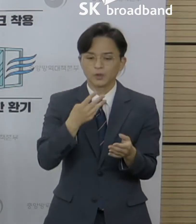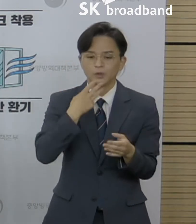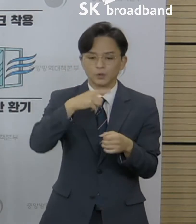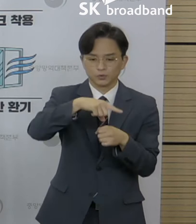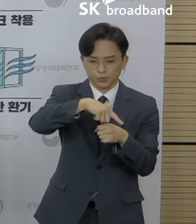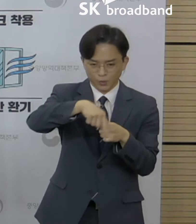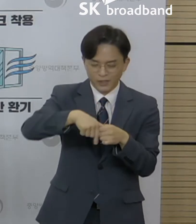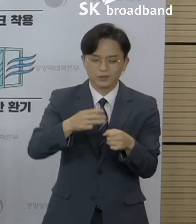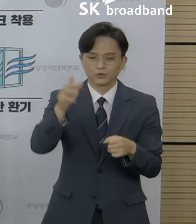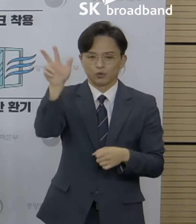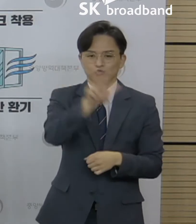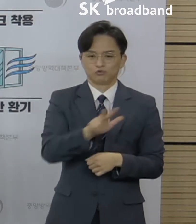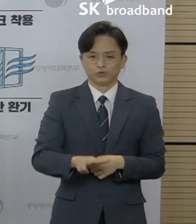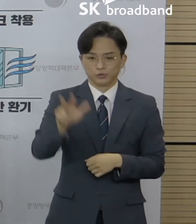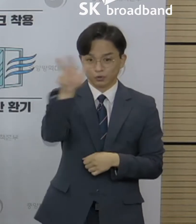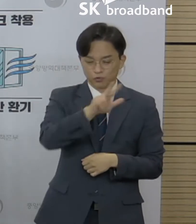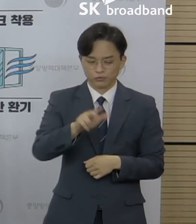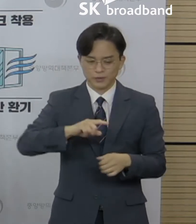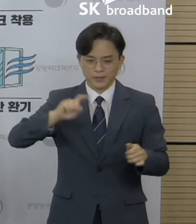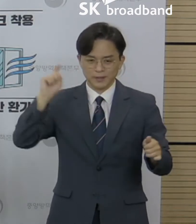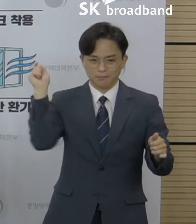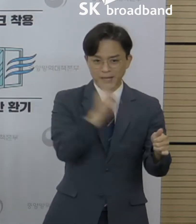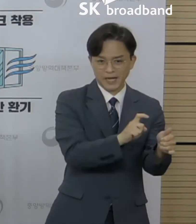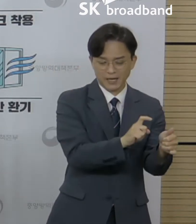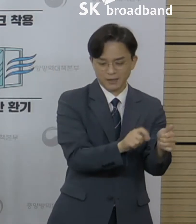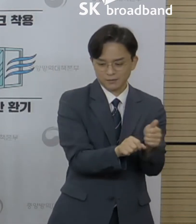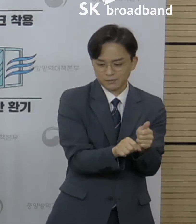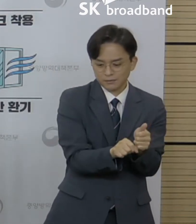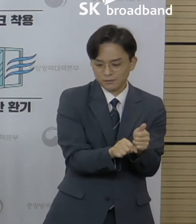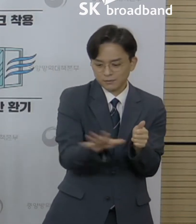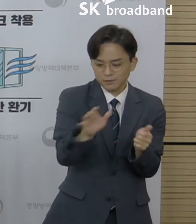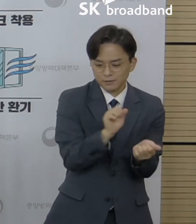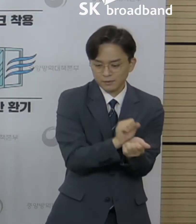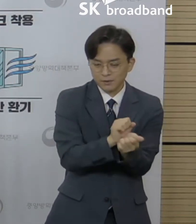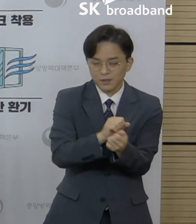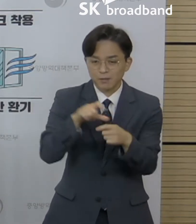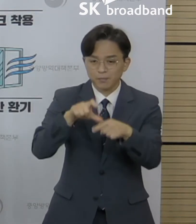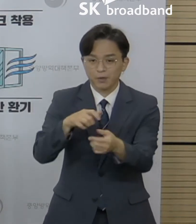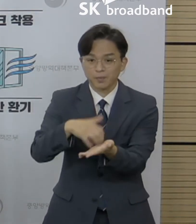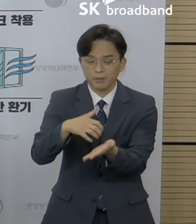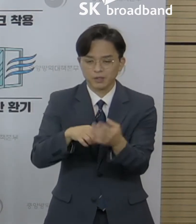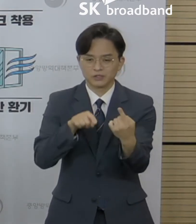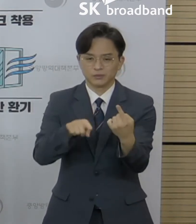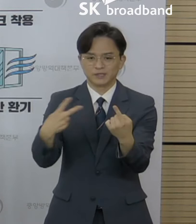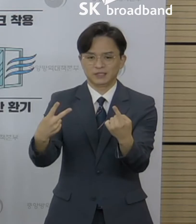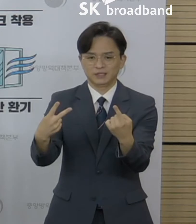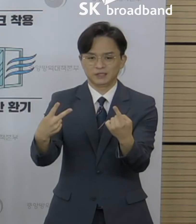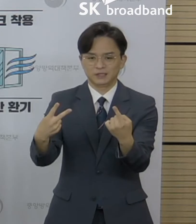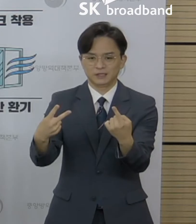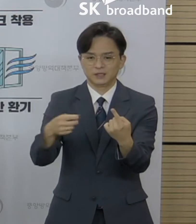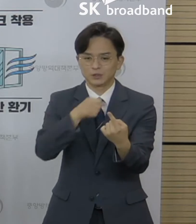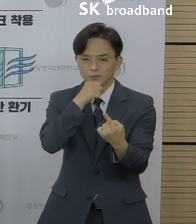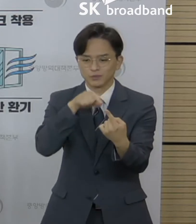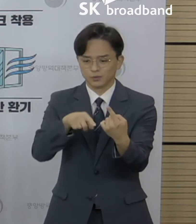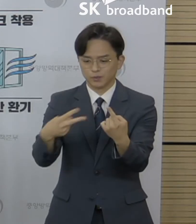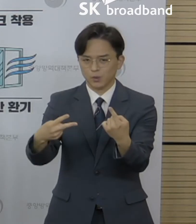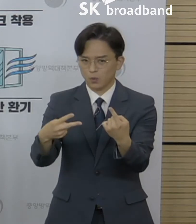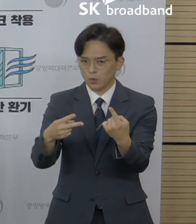전국이 1.2를 넘어서는 것으로 일단 파악이 되고 있습니다. 그러한 수준은 매우